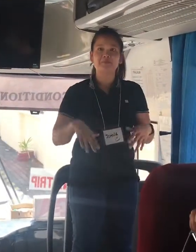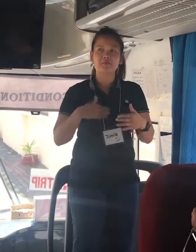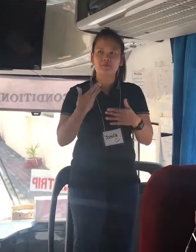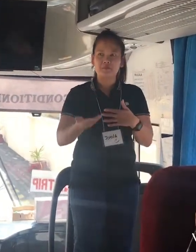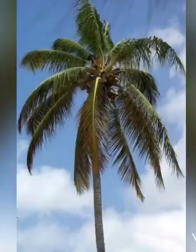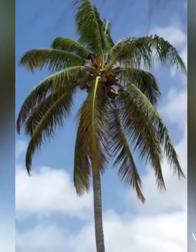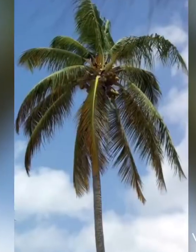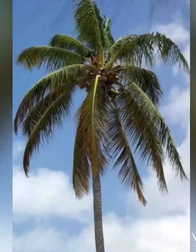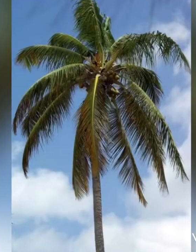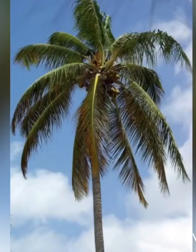yung